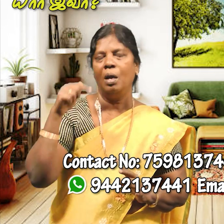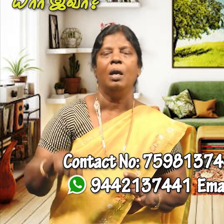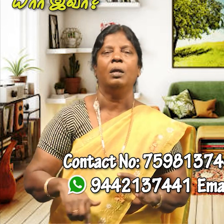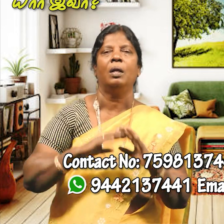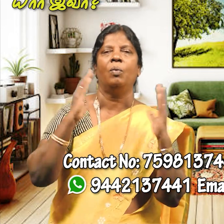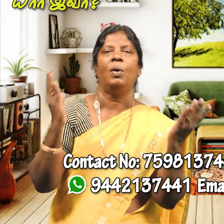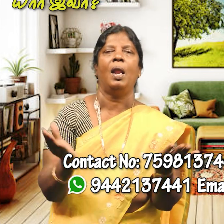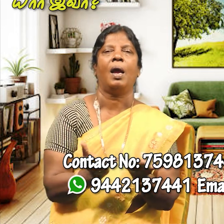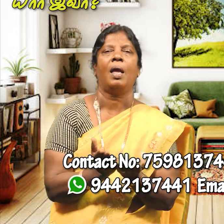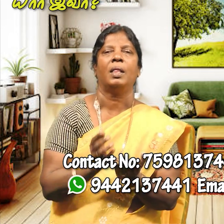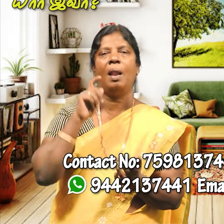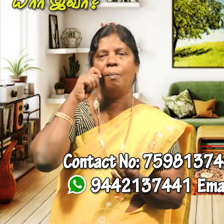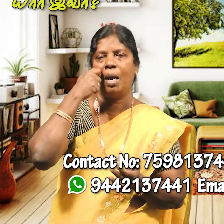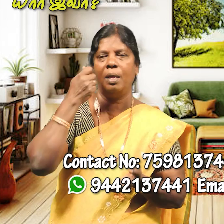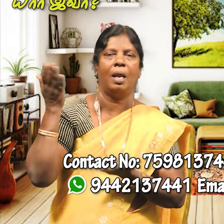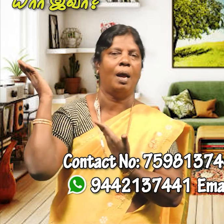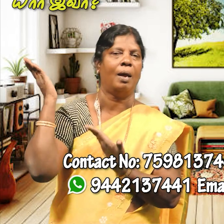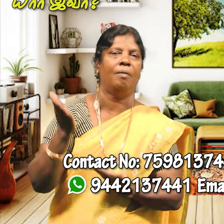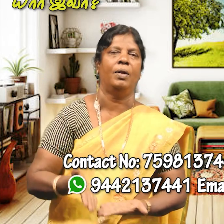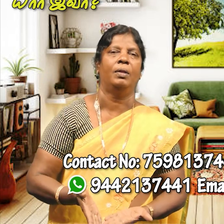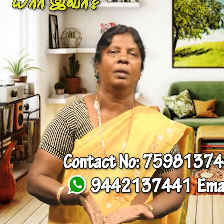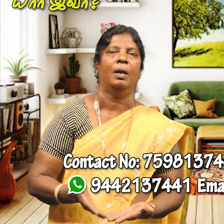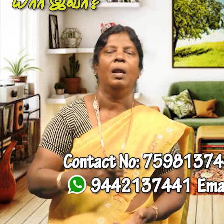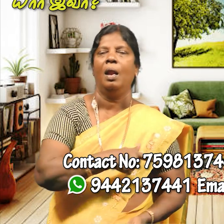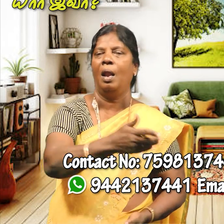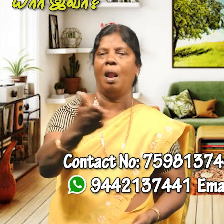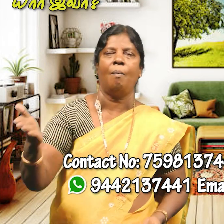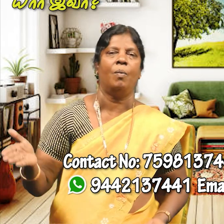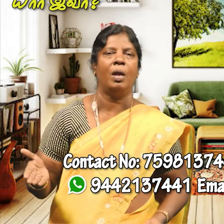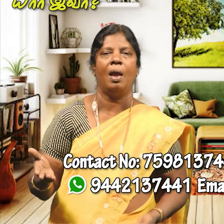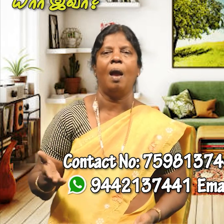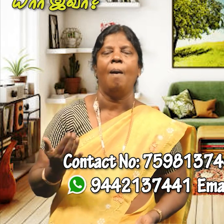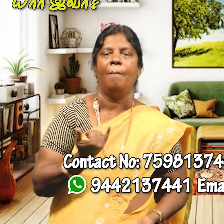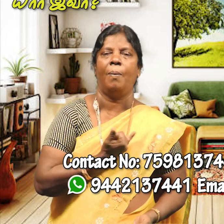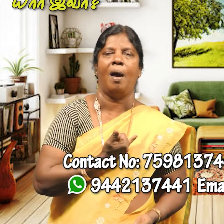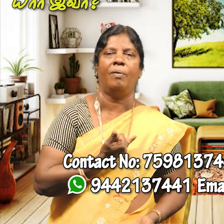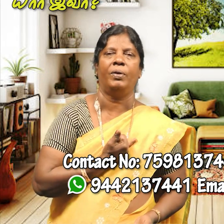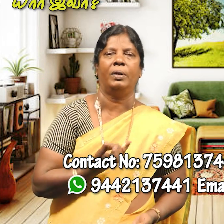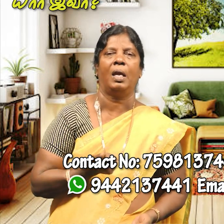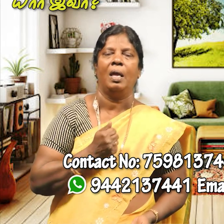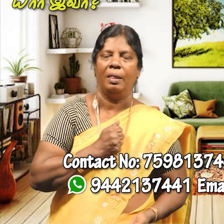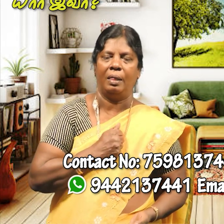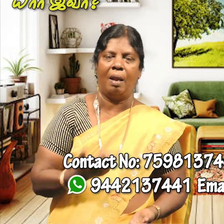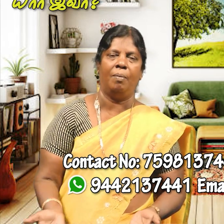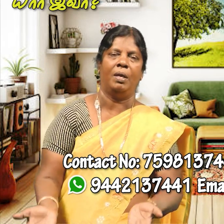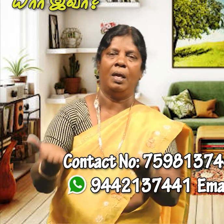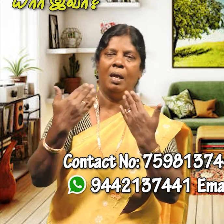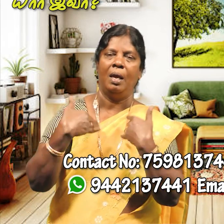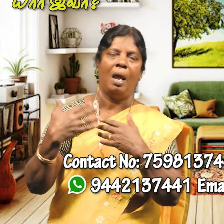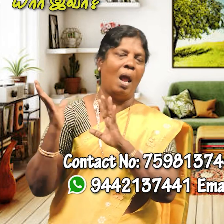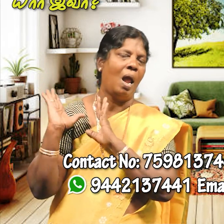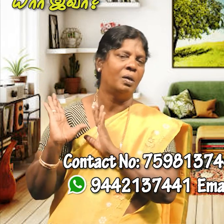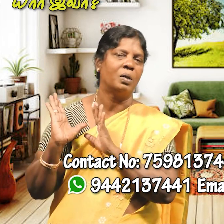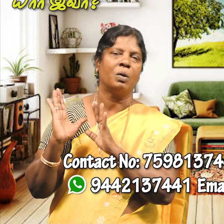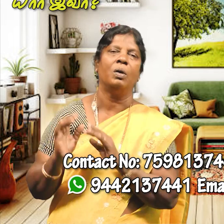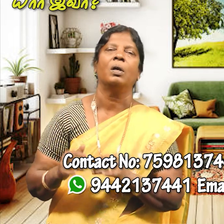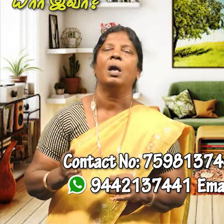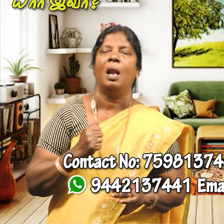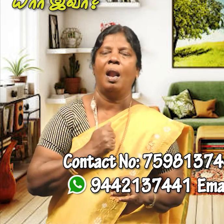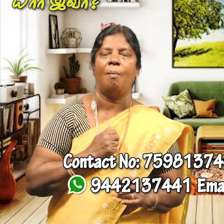கிறிஸ்து இந்த உலகில் மனிதனாக வந்து நம்முடைய பாவத்தை தன் மீது